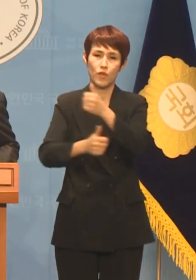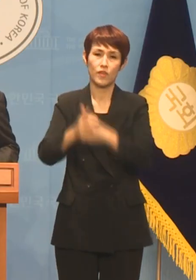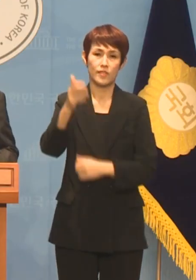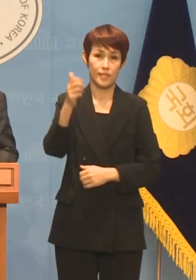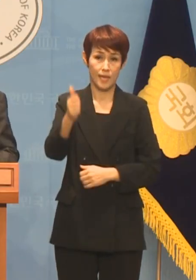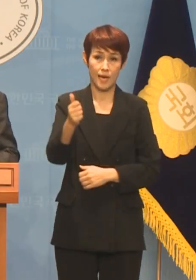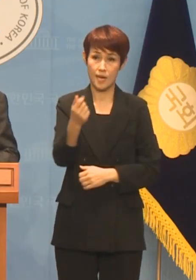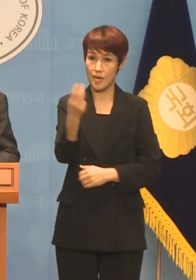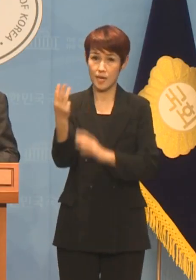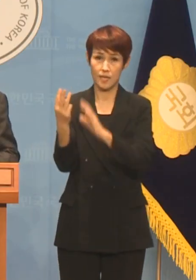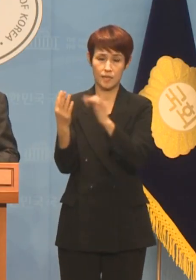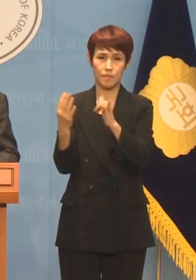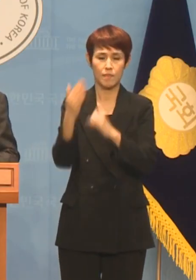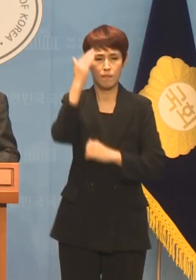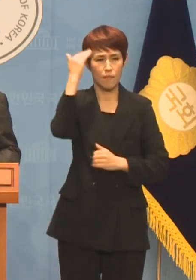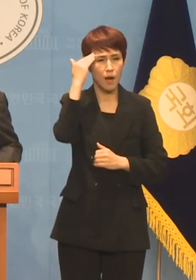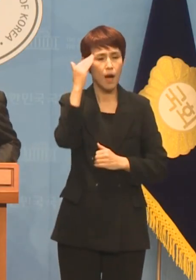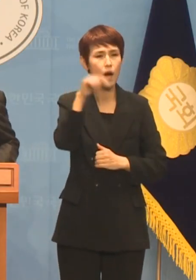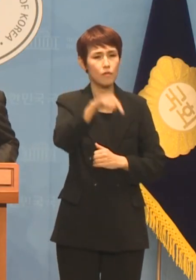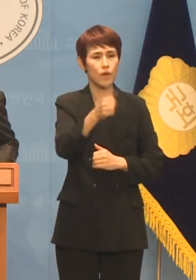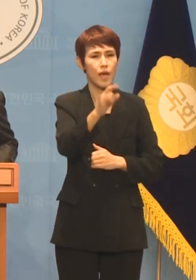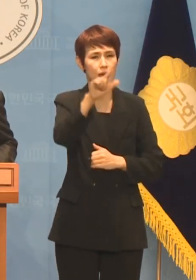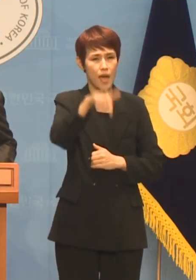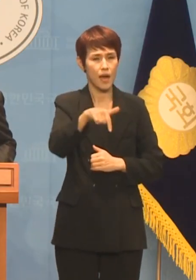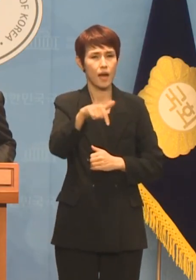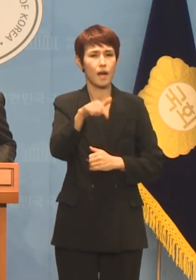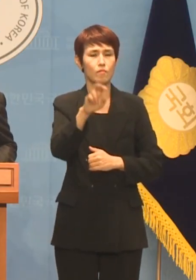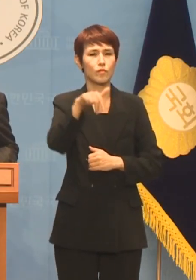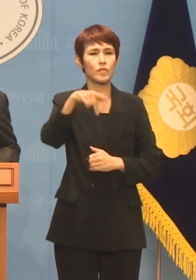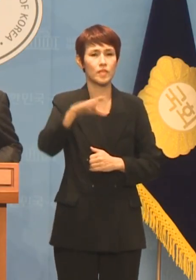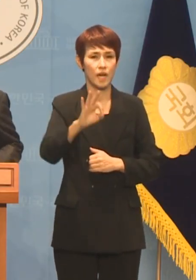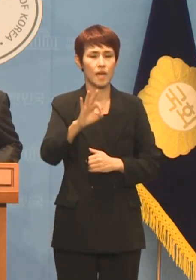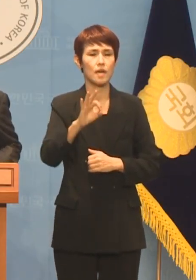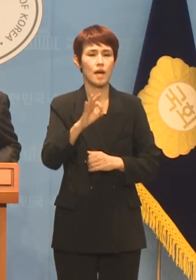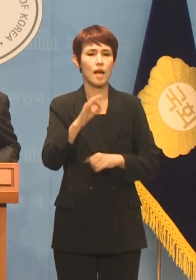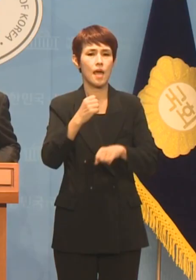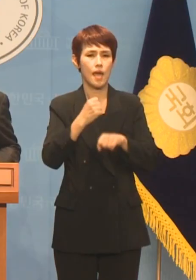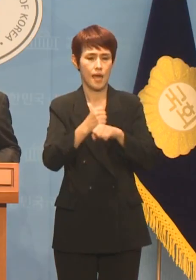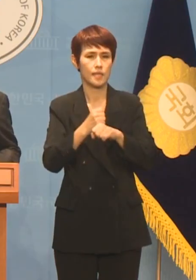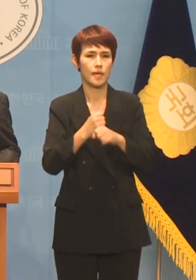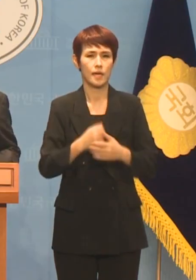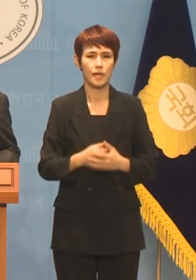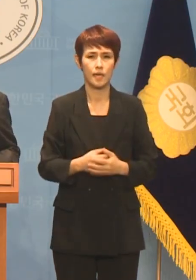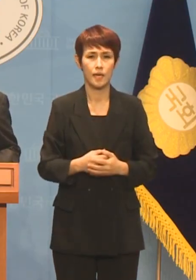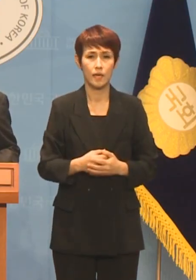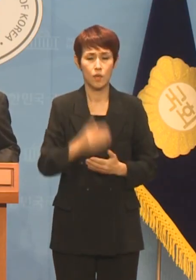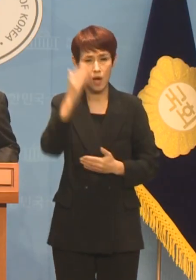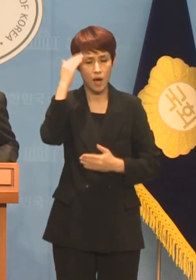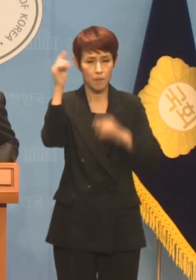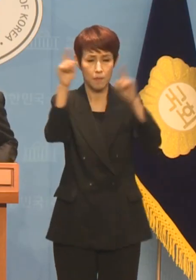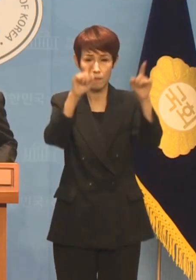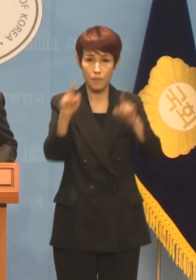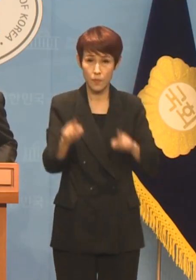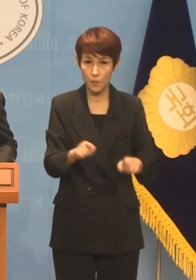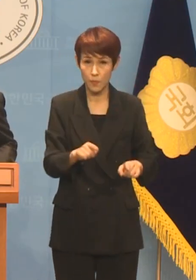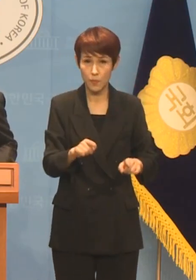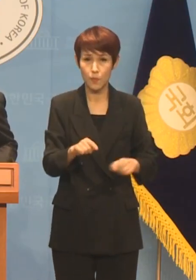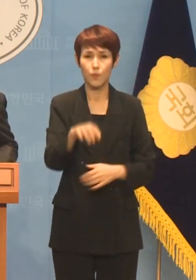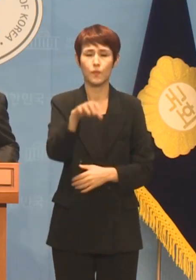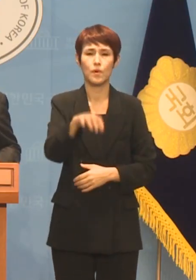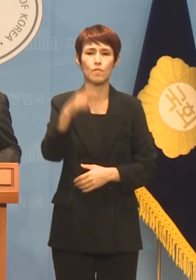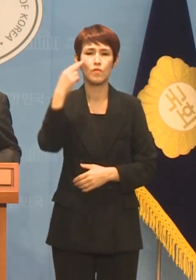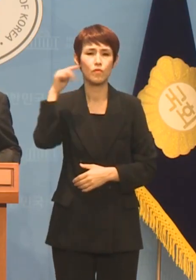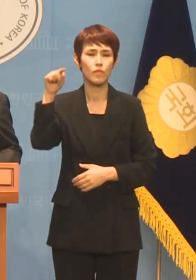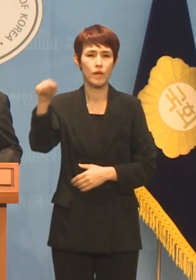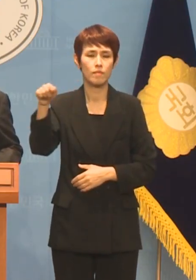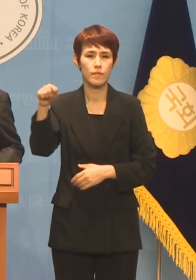등은 한국의 핵무장 인용을 하자, 또 아니면은 한반도 미국의